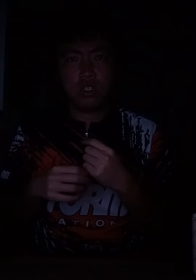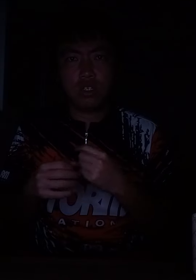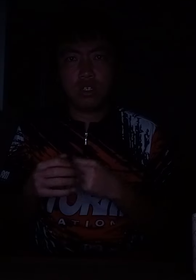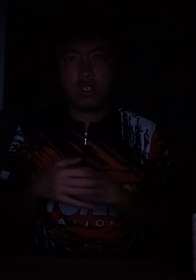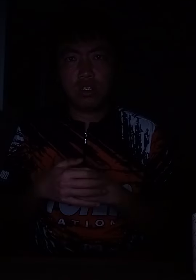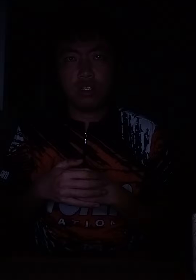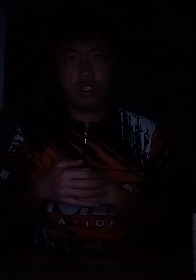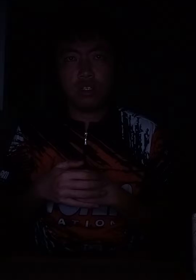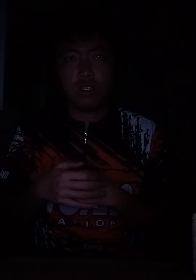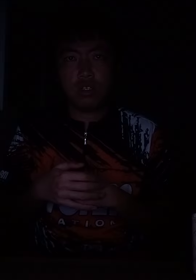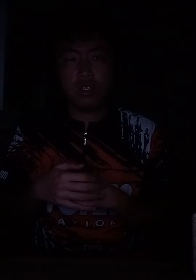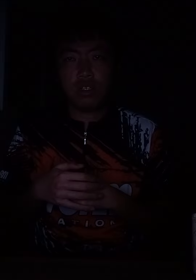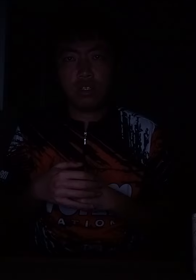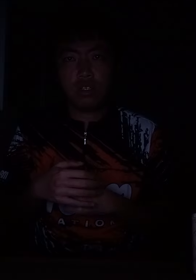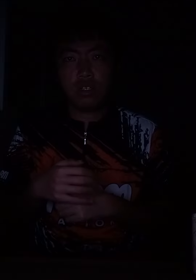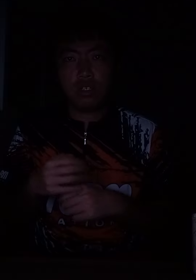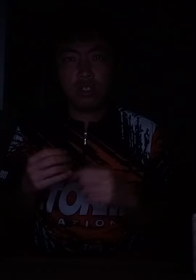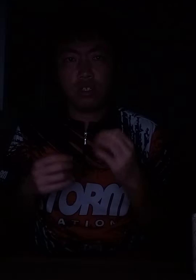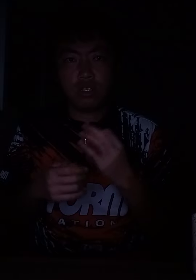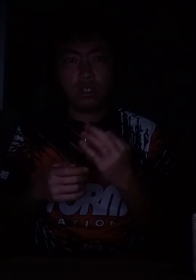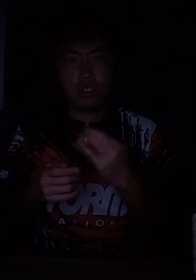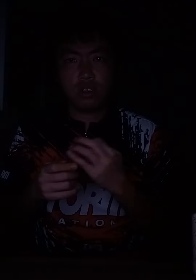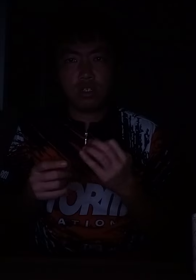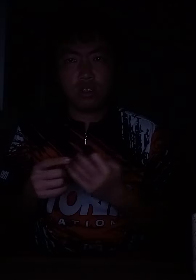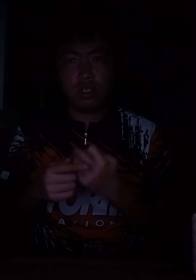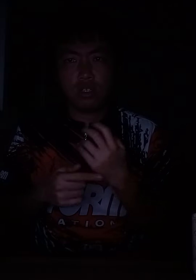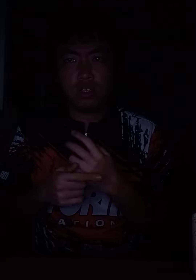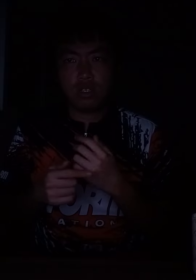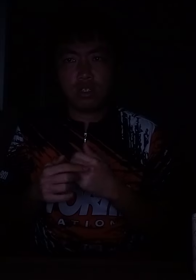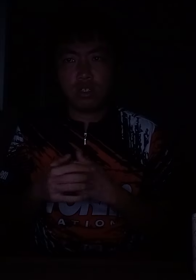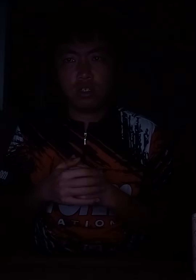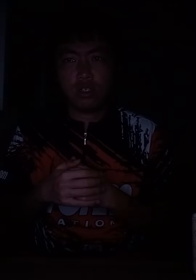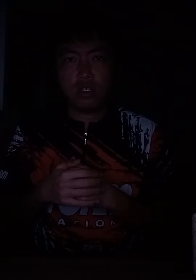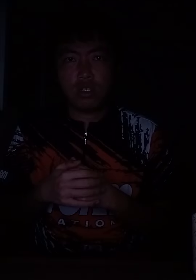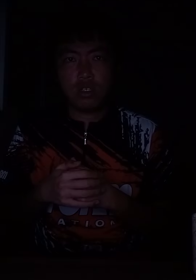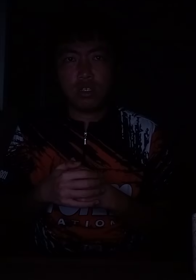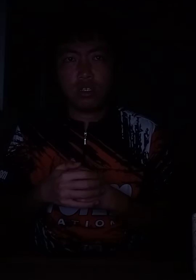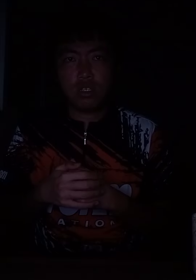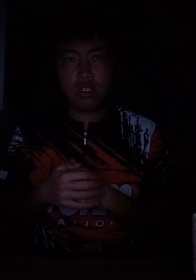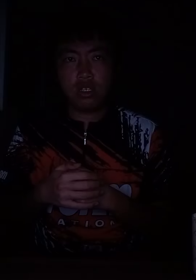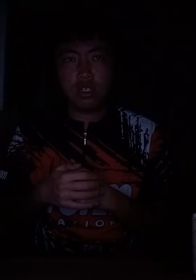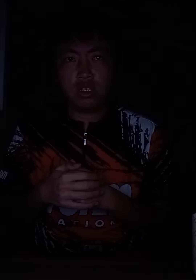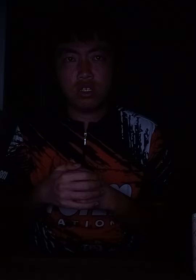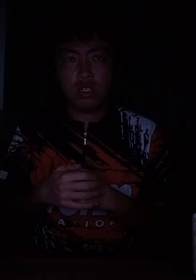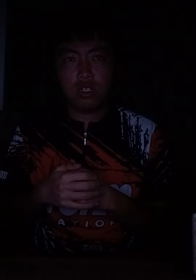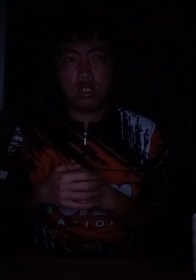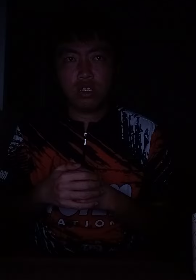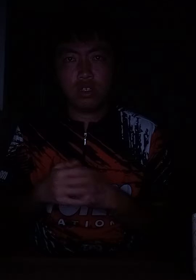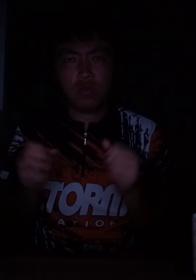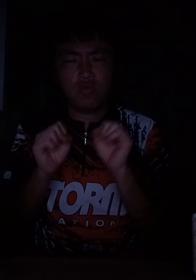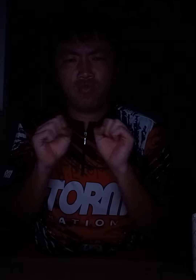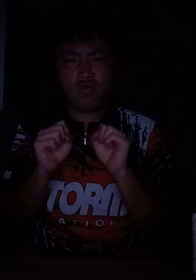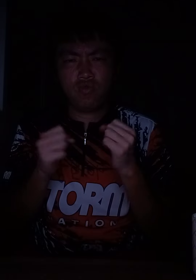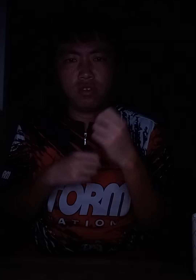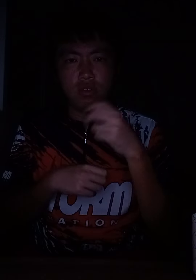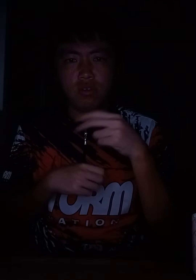뭡니까? 아, 죄송합니다. 제가 아니 뭐 근데 요새 하도 이런 사고가 많이 나니까요. 무서워가지고 여성들은 다닐